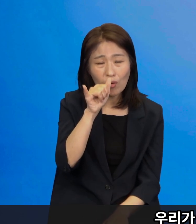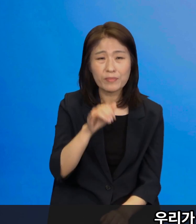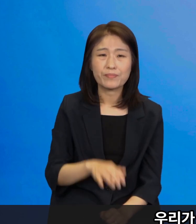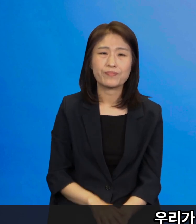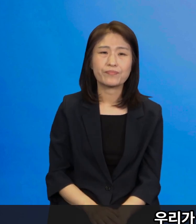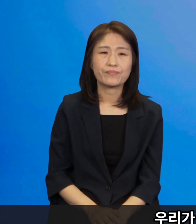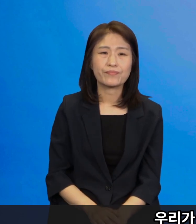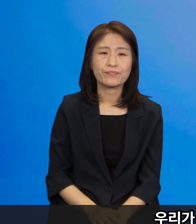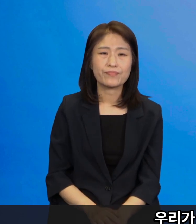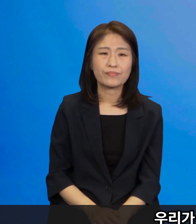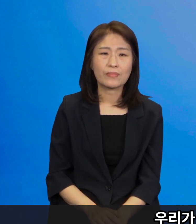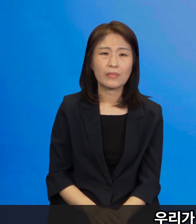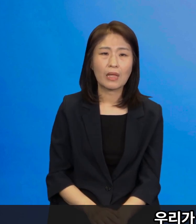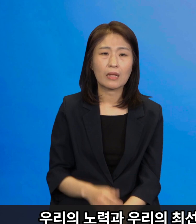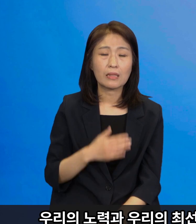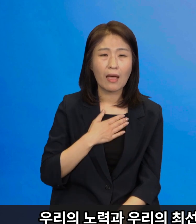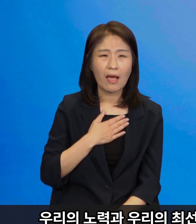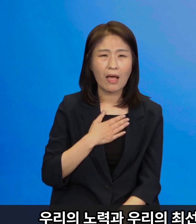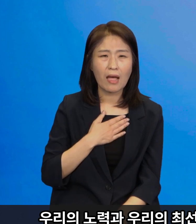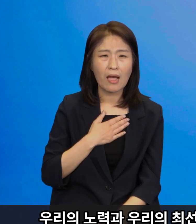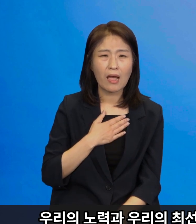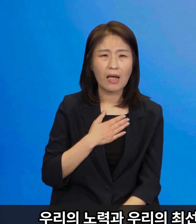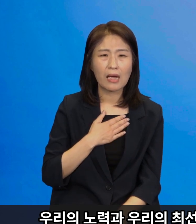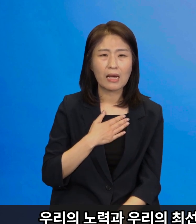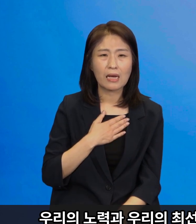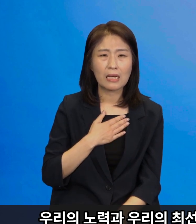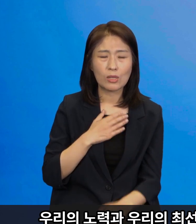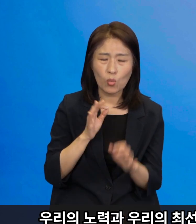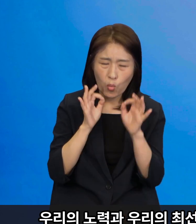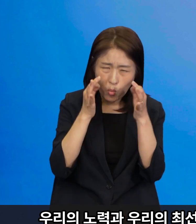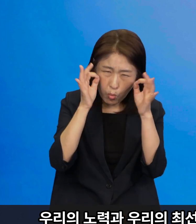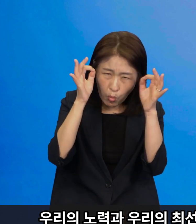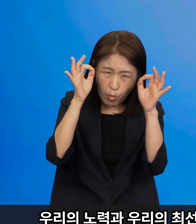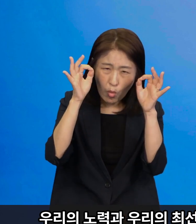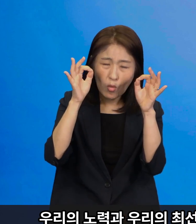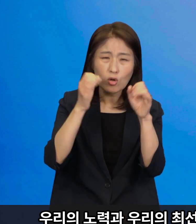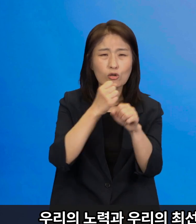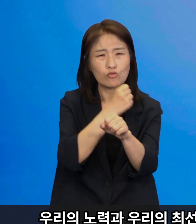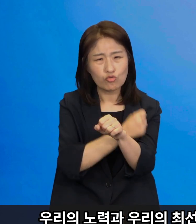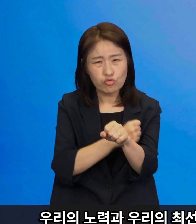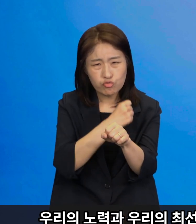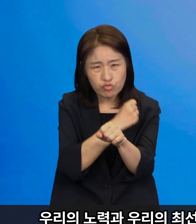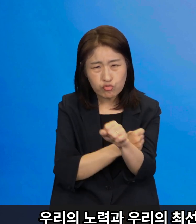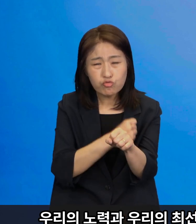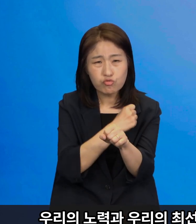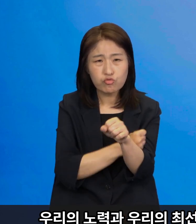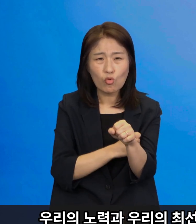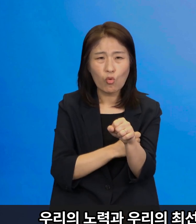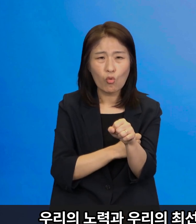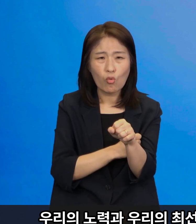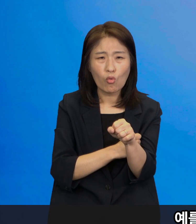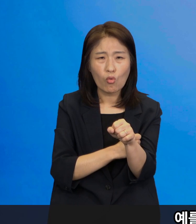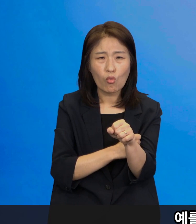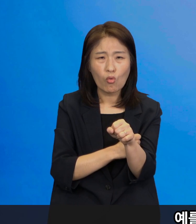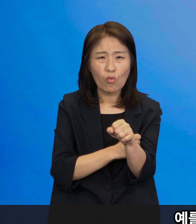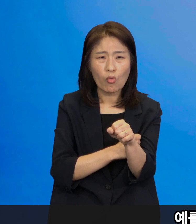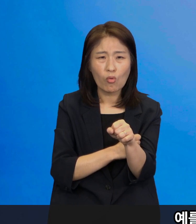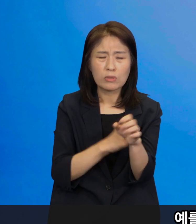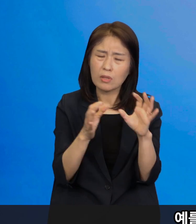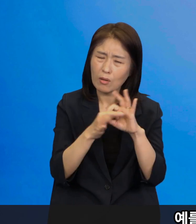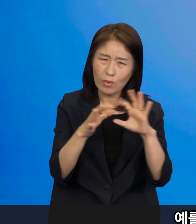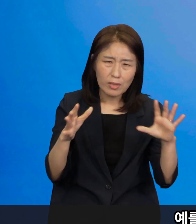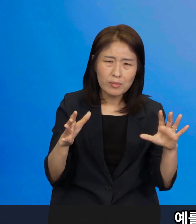우리가 아무리 잘하려 해도 우리의 노력과 우리의 최선을 넘어서서 발생하는 일들이 있습니다. 예를